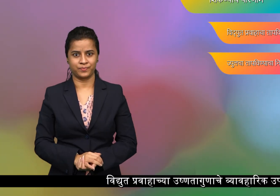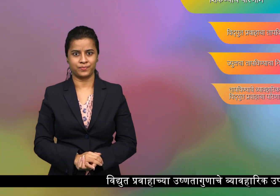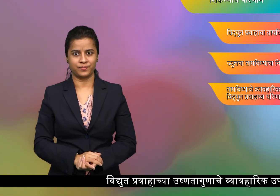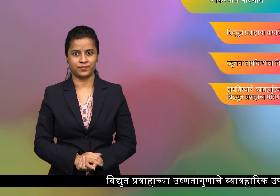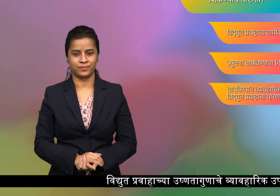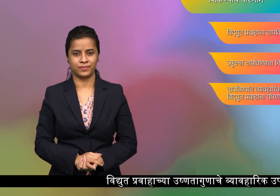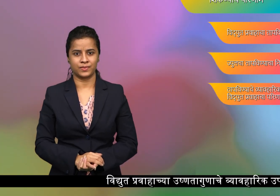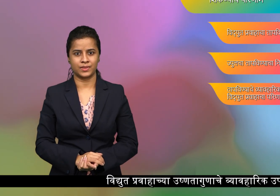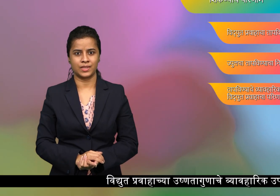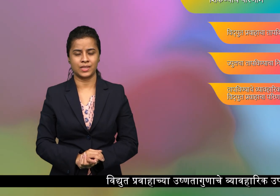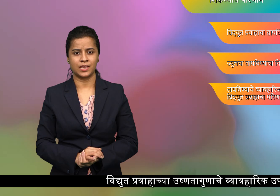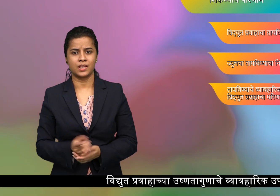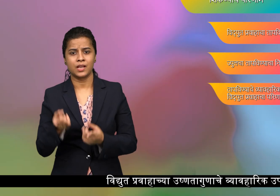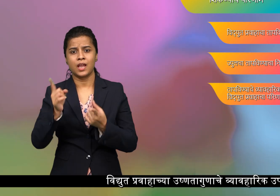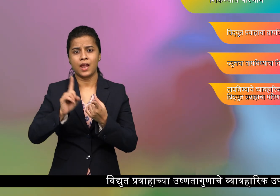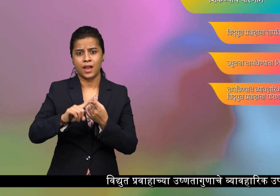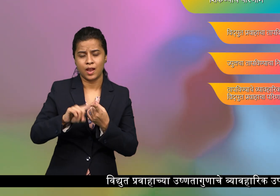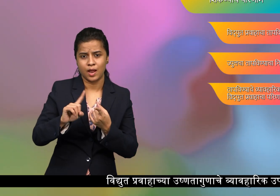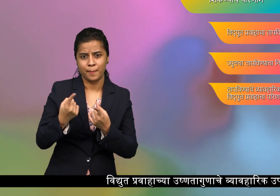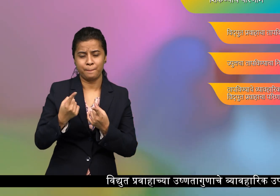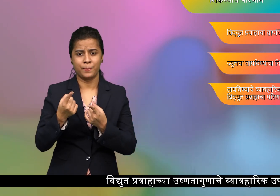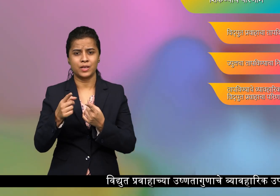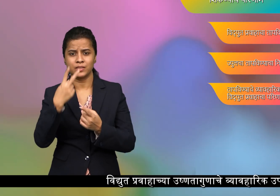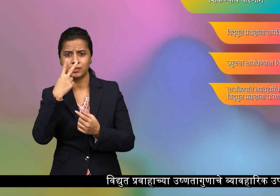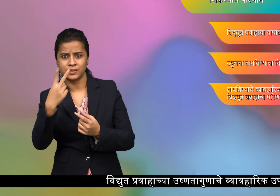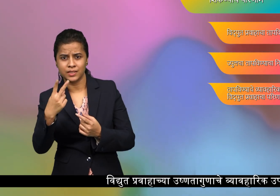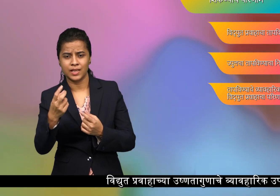विद्युत प्रवाहाच्या उष्णता गुणाचे व्यावहारिक उपयोग,